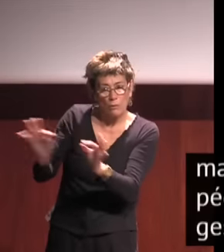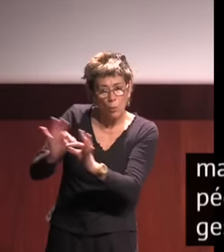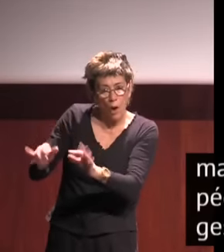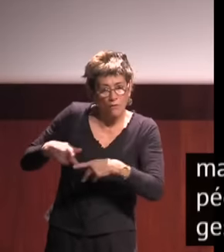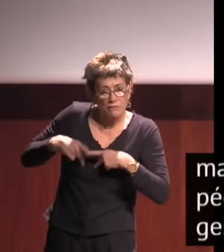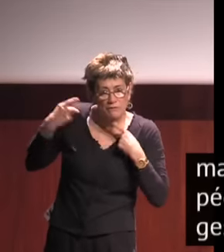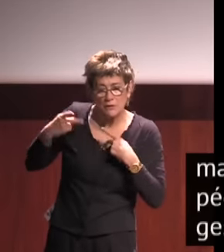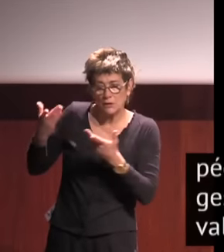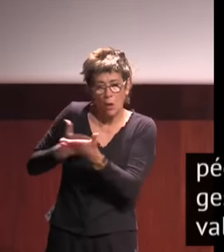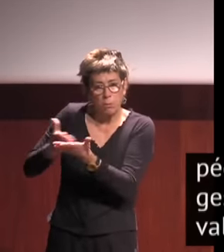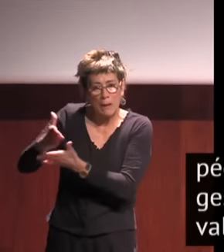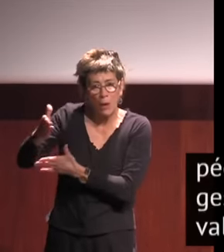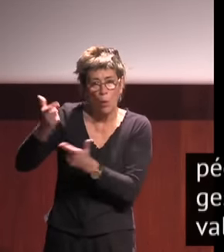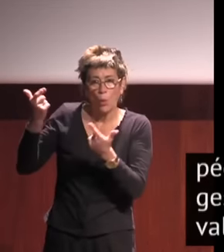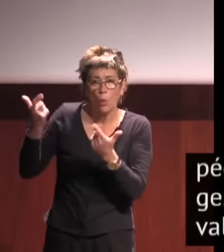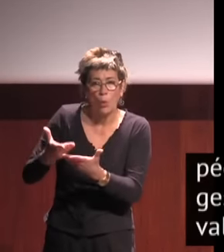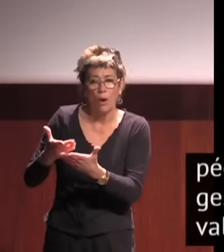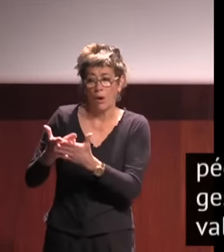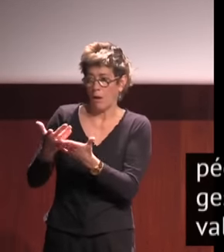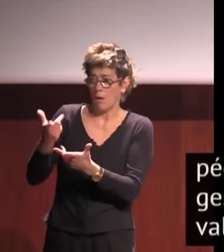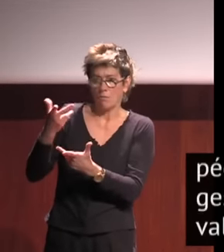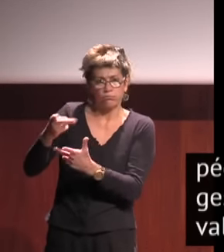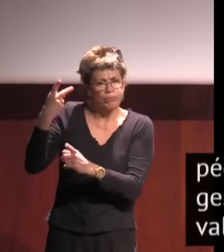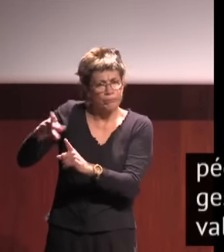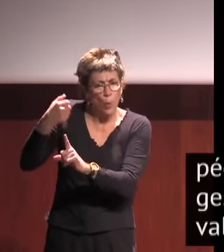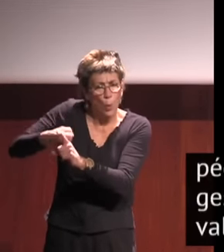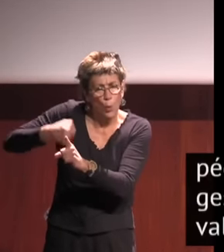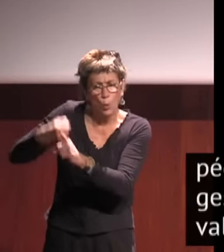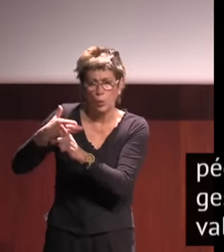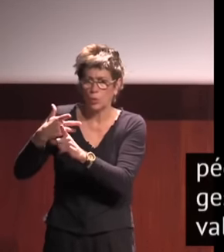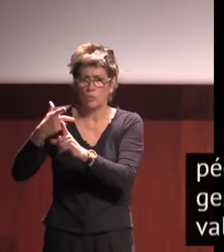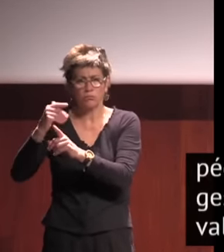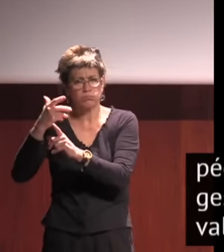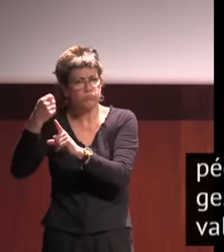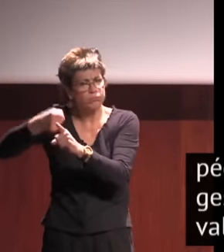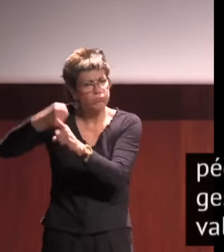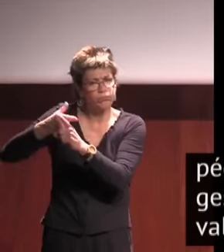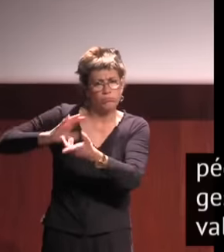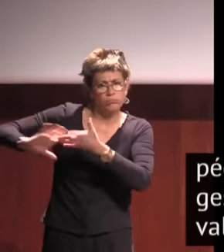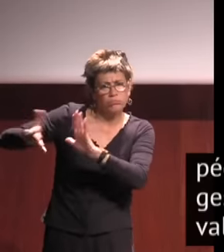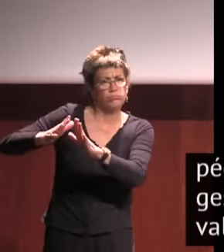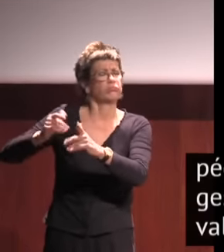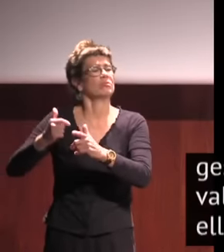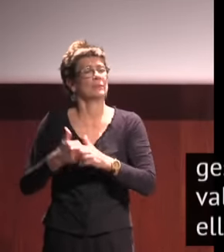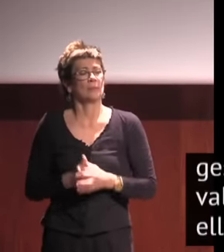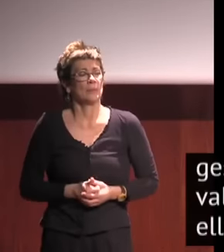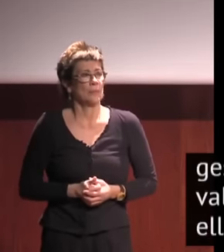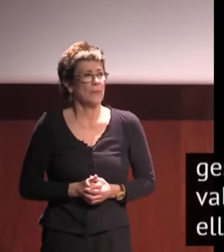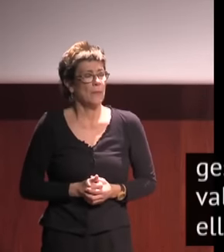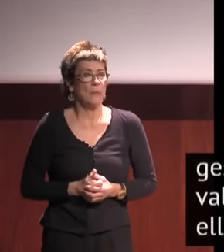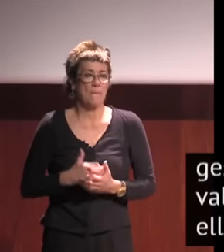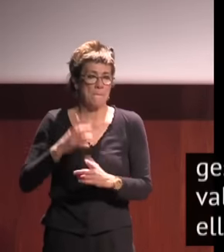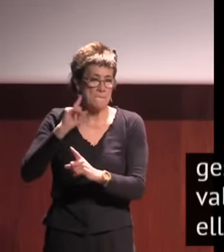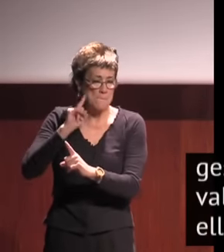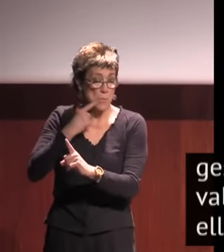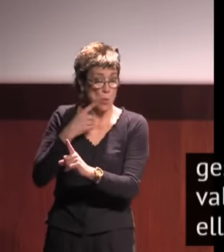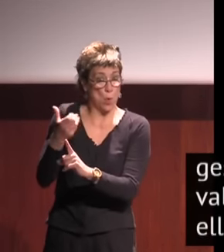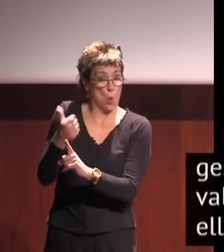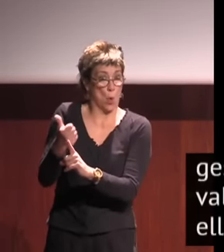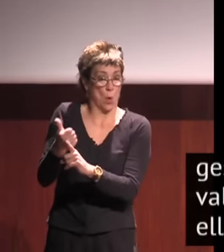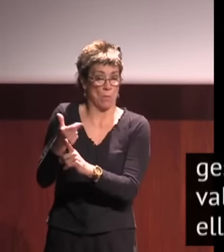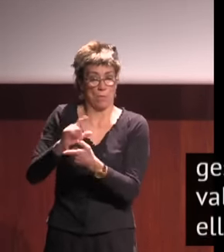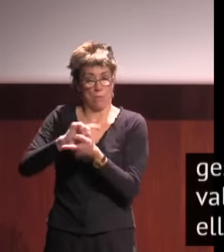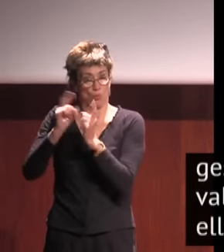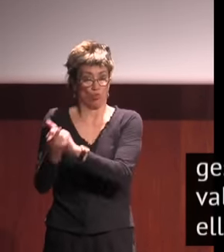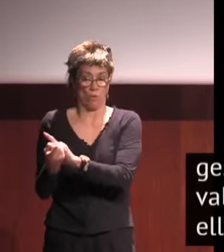elles-mêmes, concernant entre autres leur lutte pour défendre la langue des signes de l'emprise de l'oralisme. Les sourds eux-mêmes sont devenus